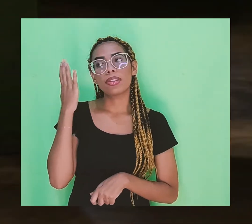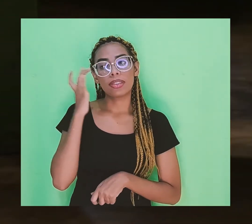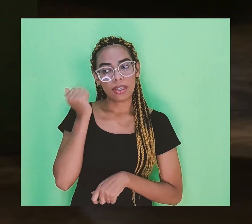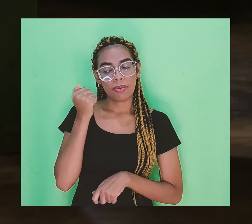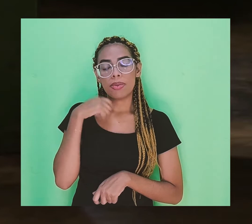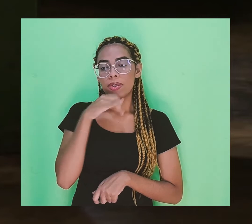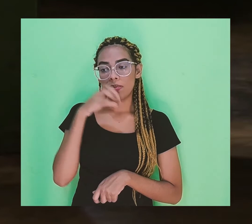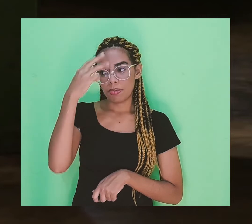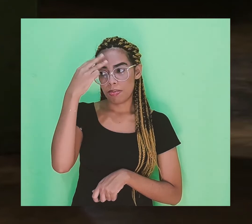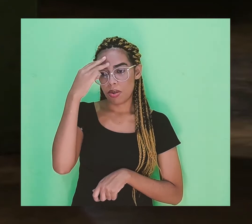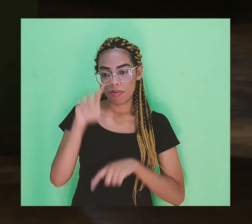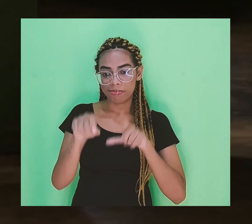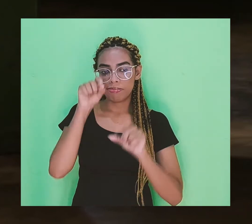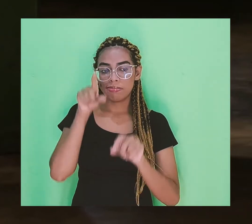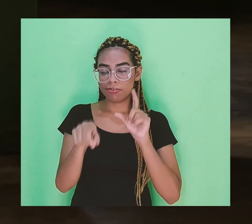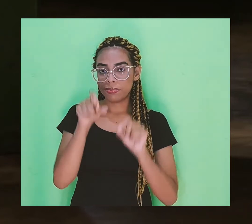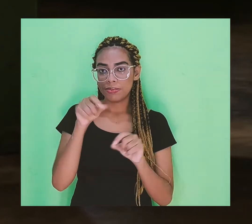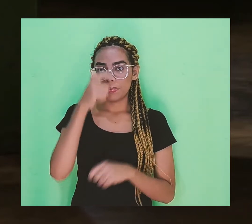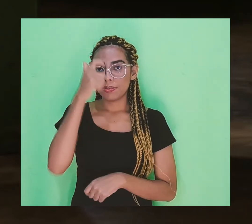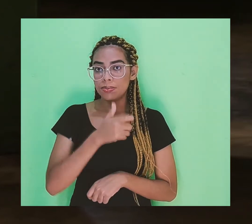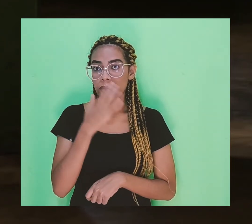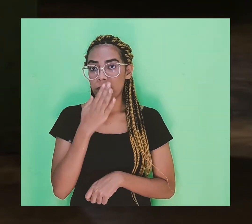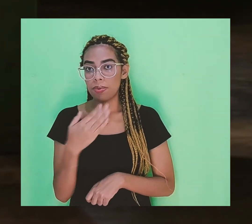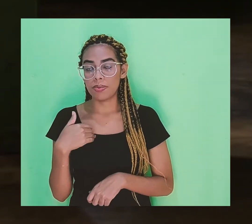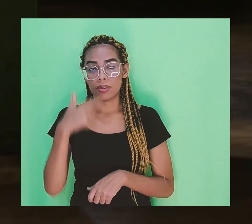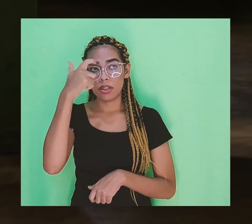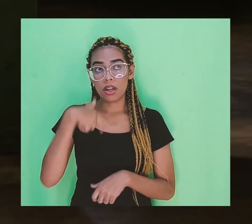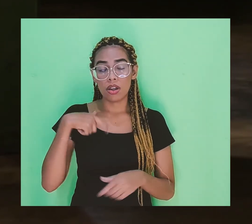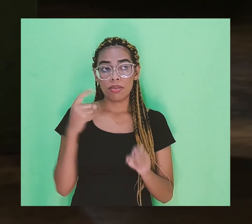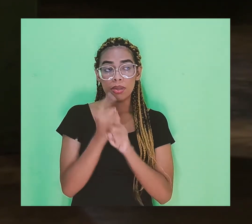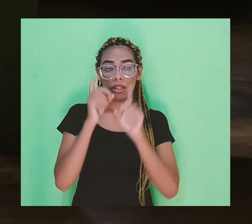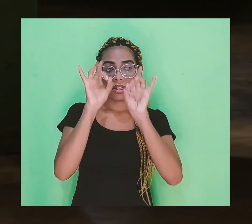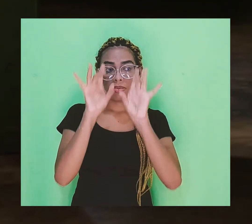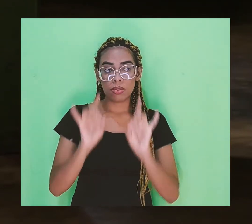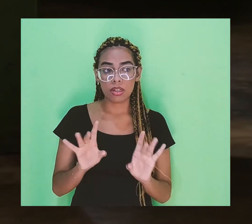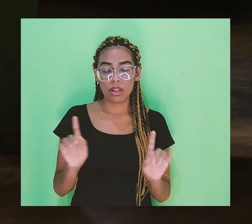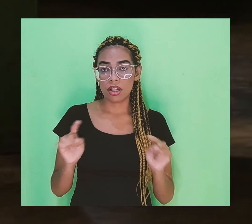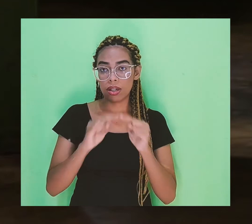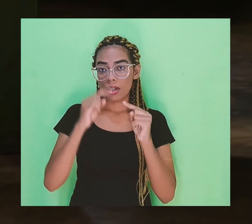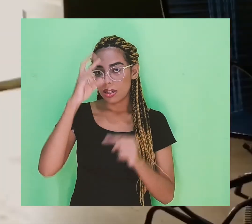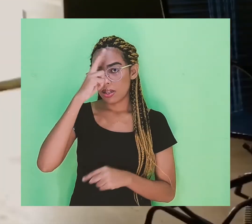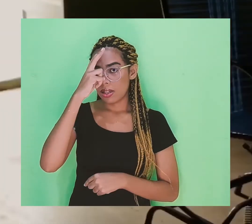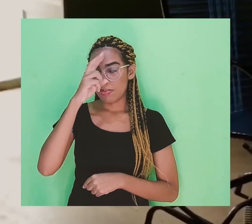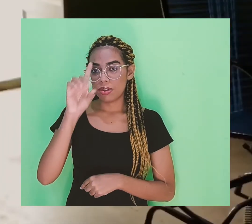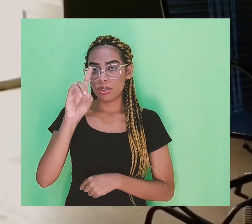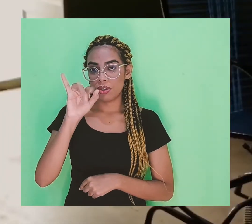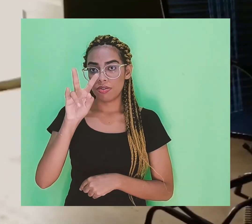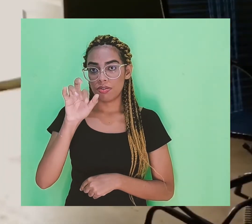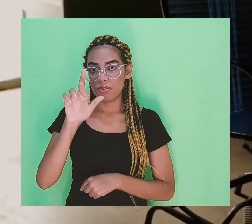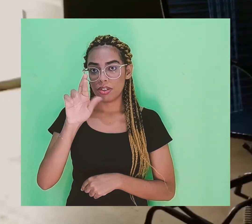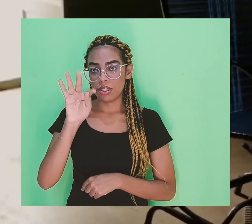né? Tipo, pra mim, a questão da memória foi melhor exemplificada naquela animação Divertidamente. Não sei se